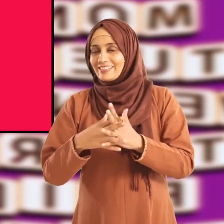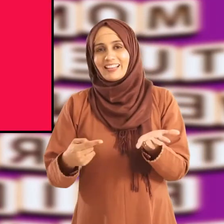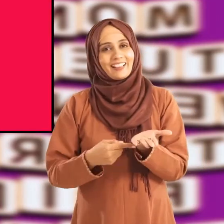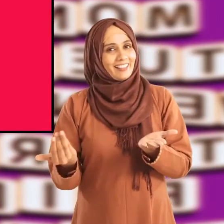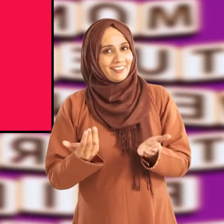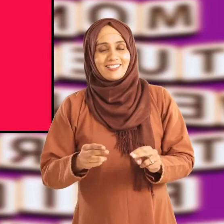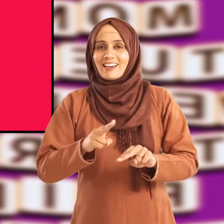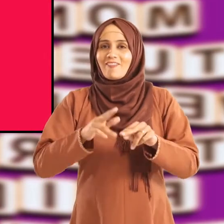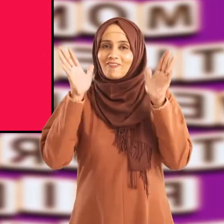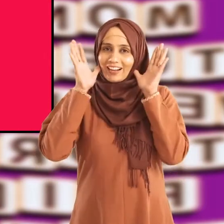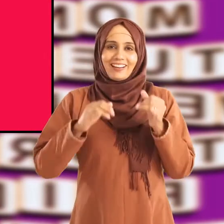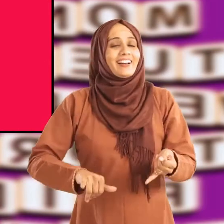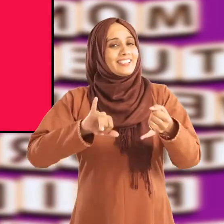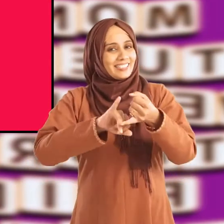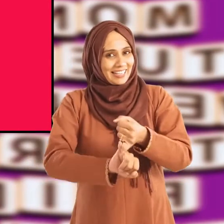موسیقی